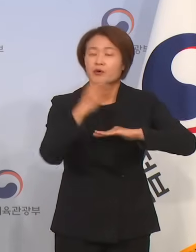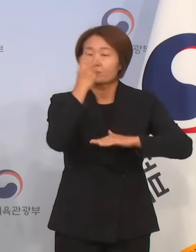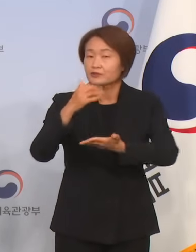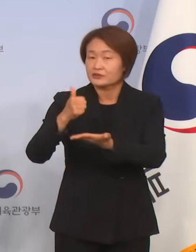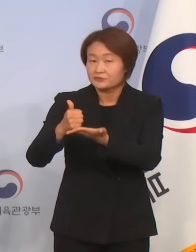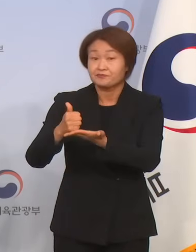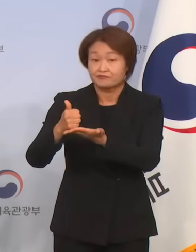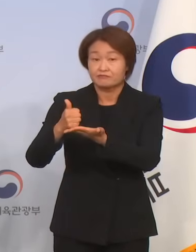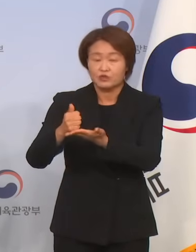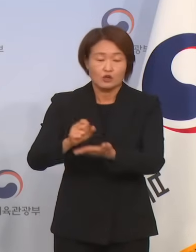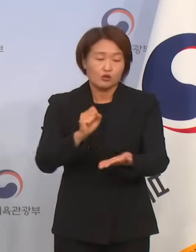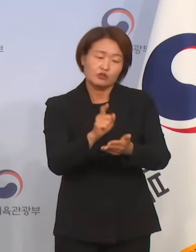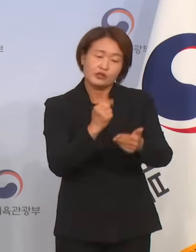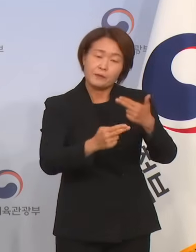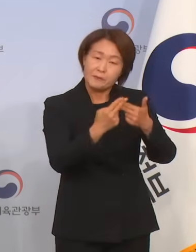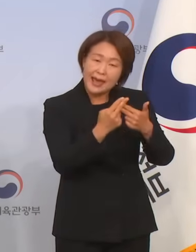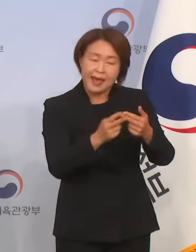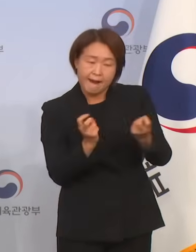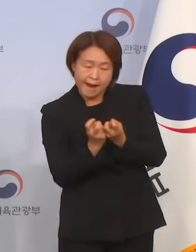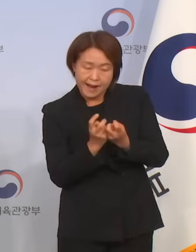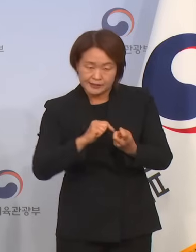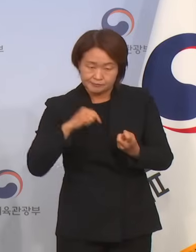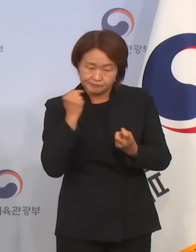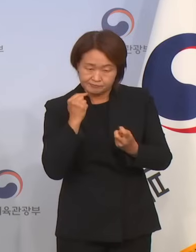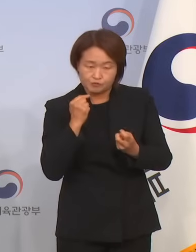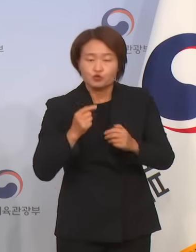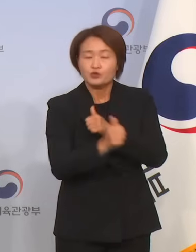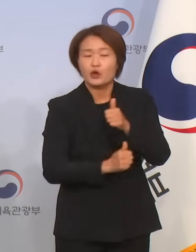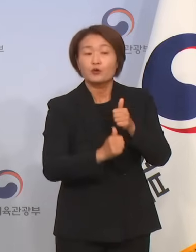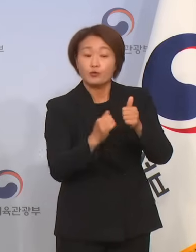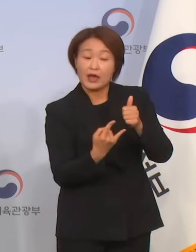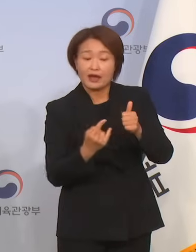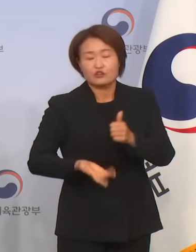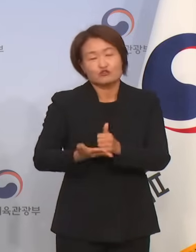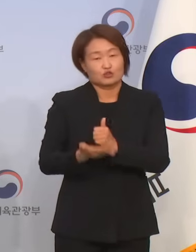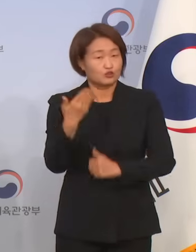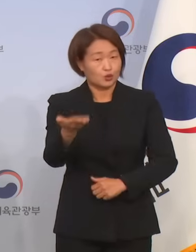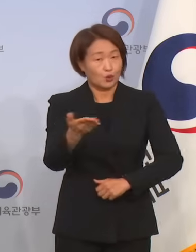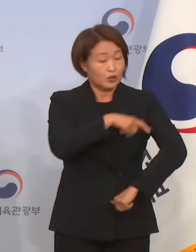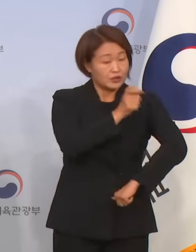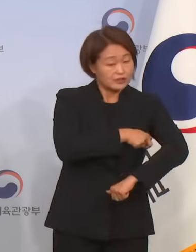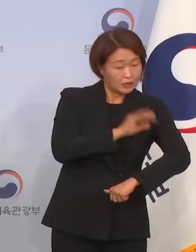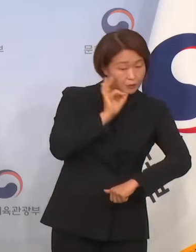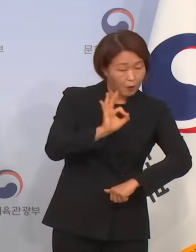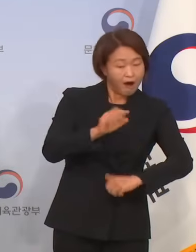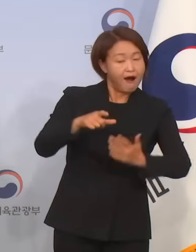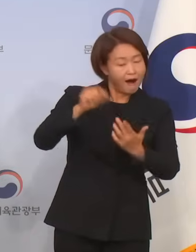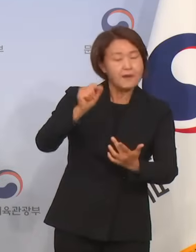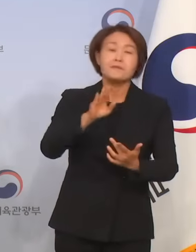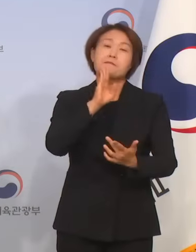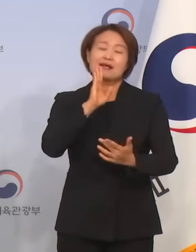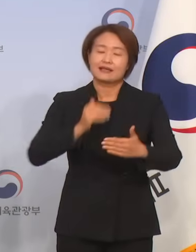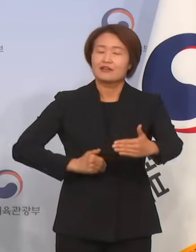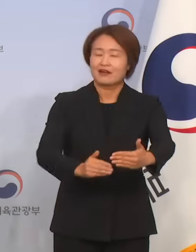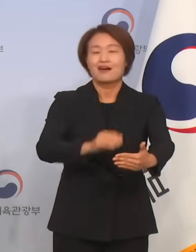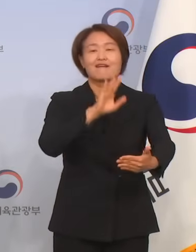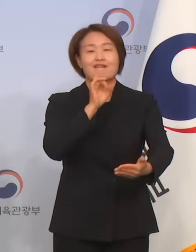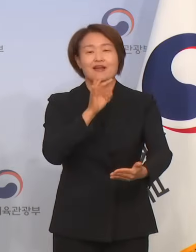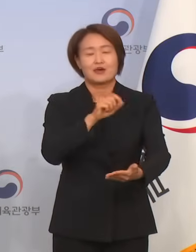감독은 축구협회 전략강화위원회가 추천하여 이사회에서 선임하는 것이 정당한